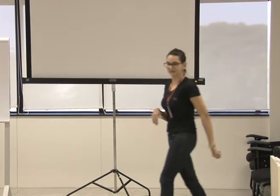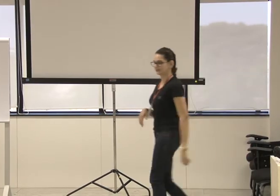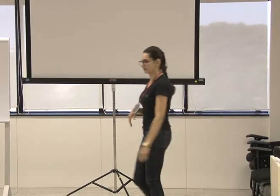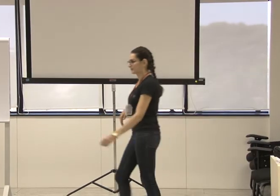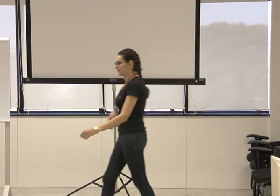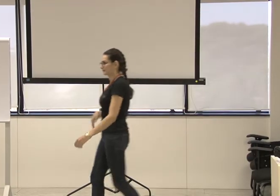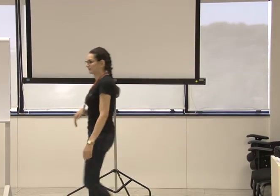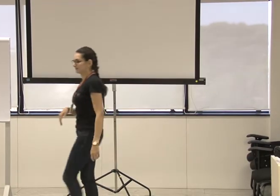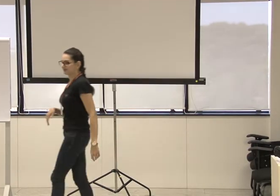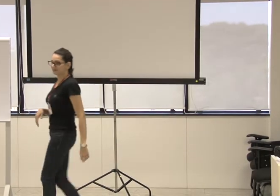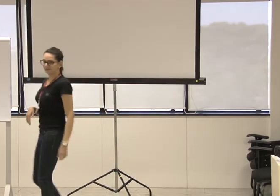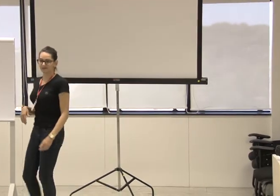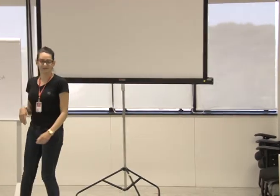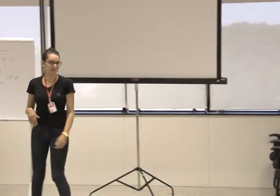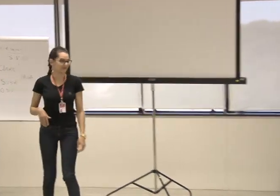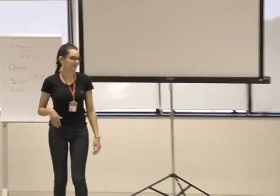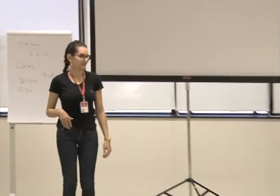aquário, pulou de onde?